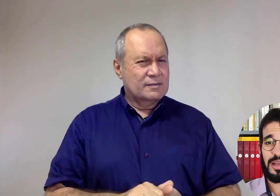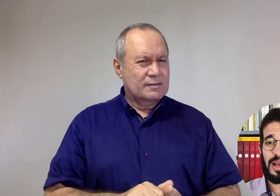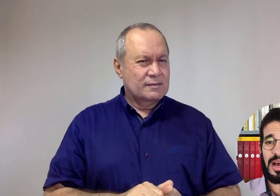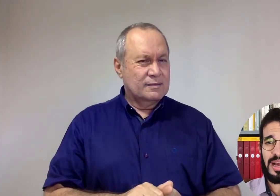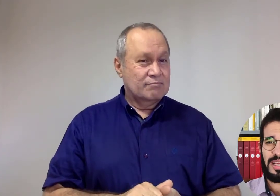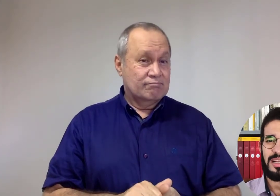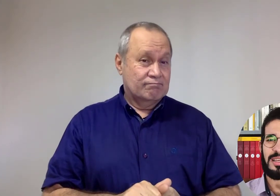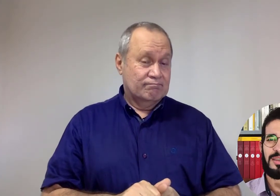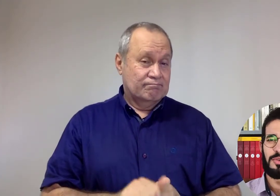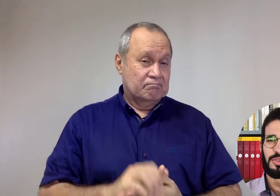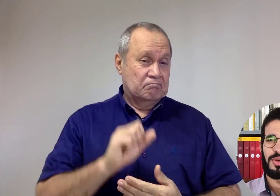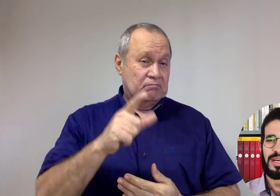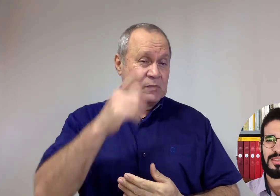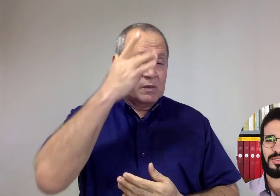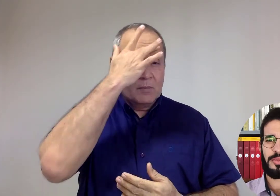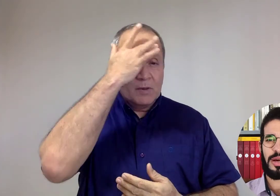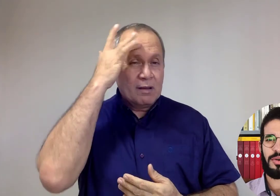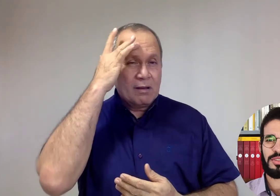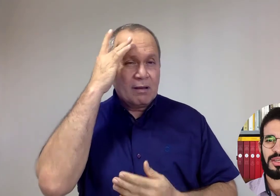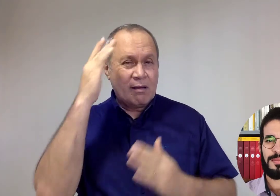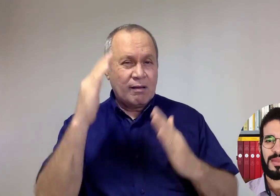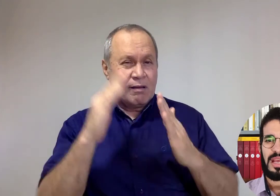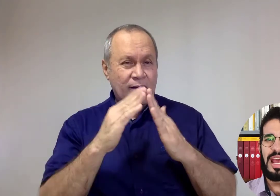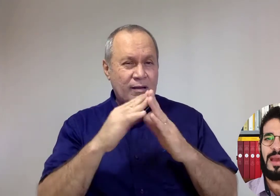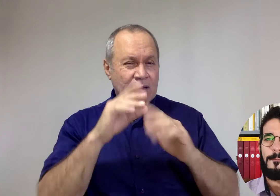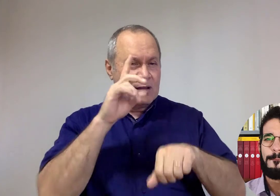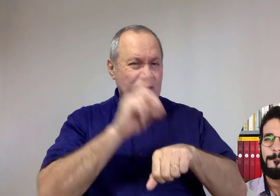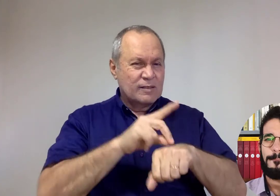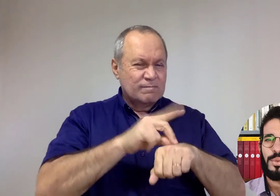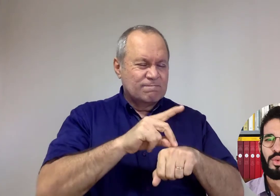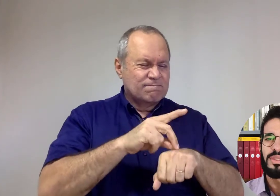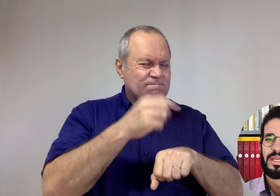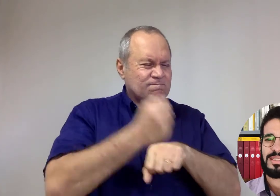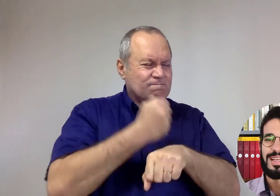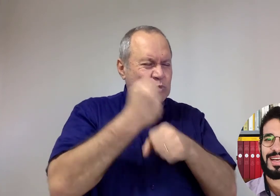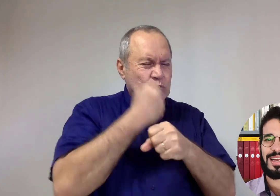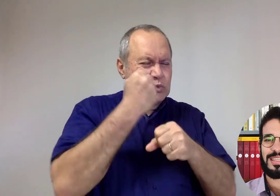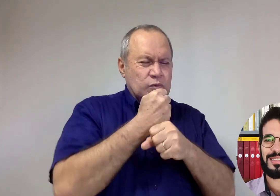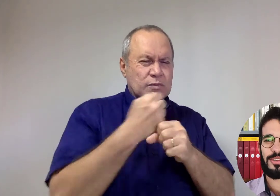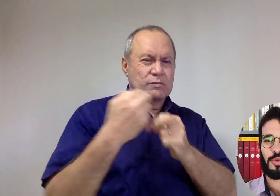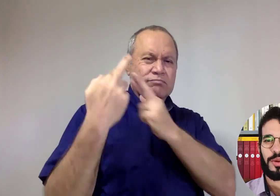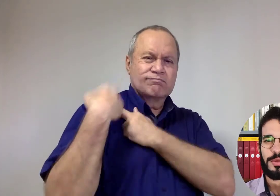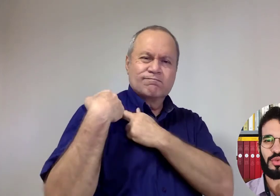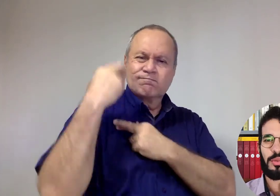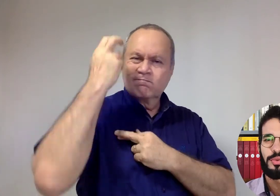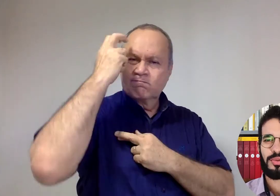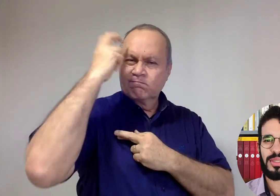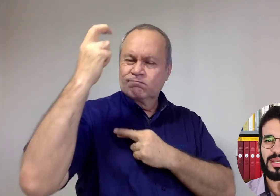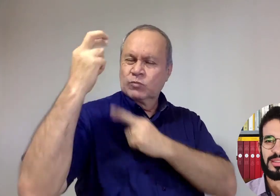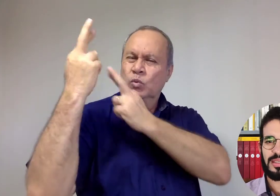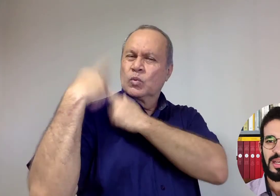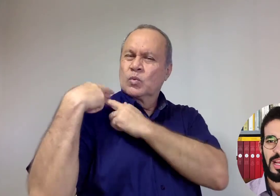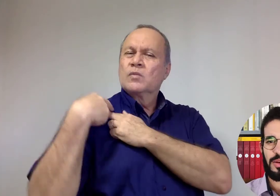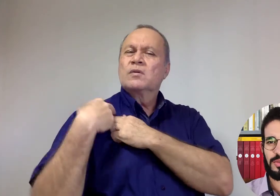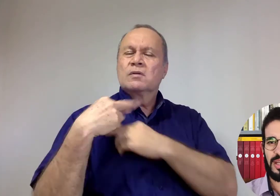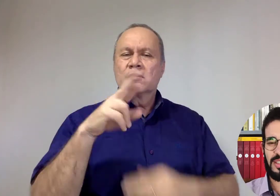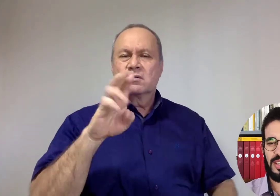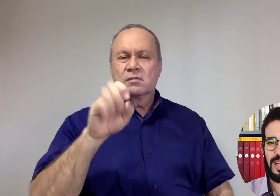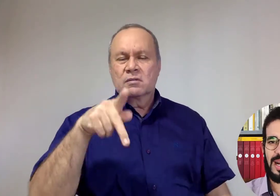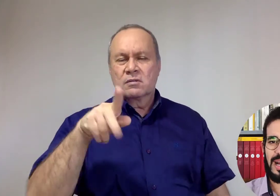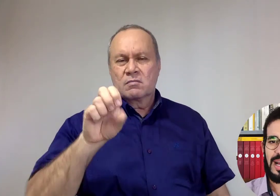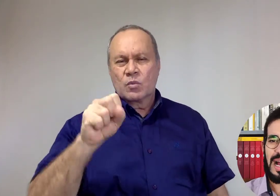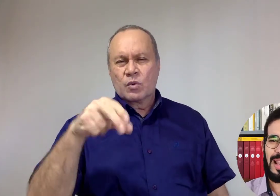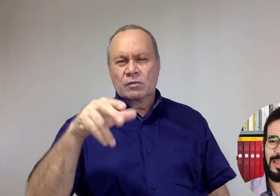Mas aquele que constrói a casa sobre a rocha é prudente, ele é caracterizado como uma pessoa prudente. Ele